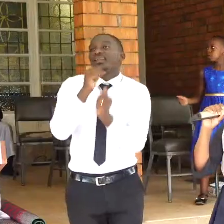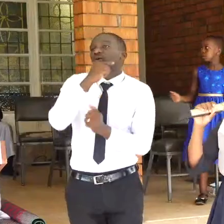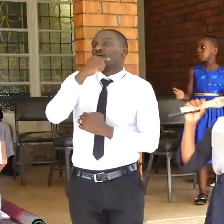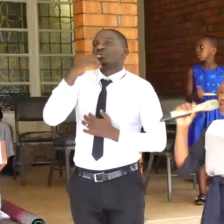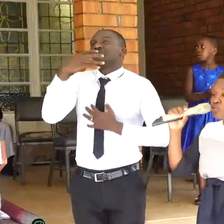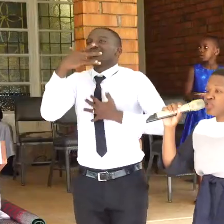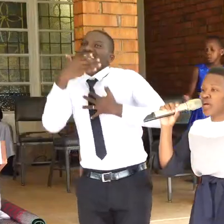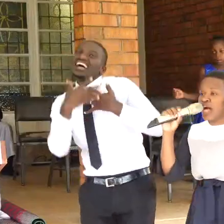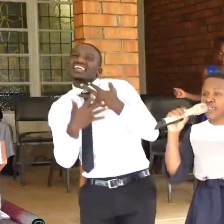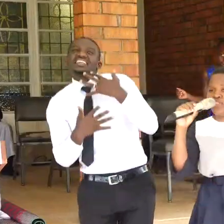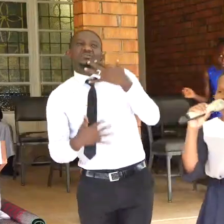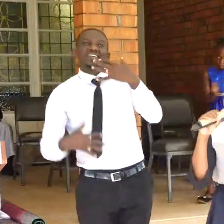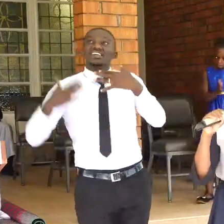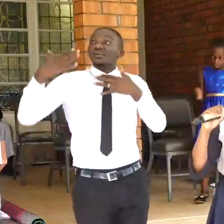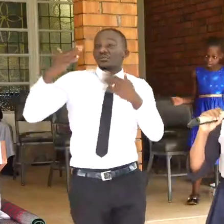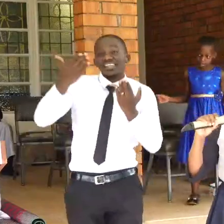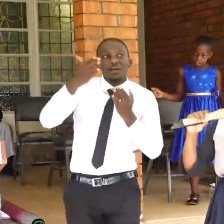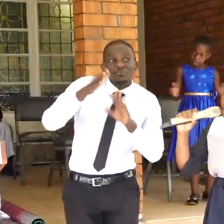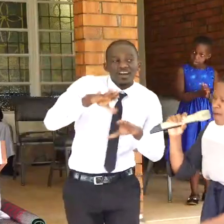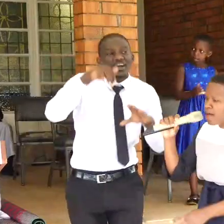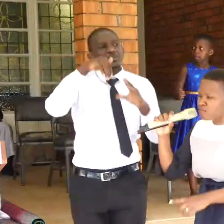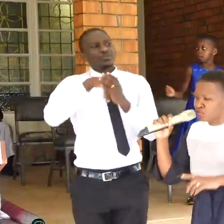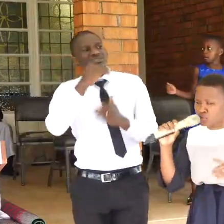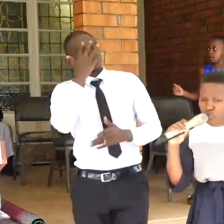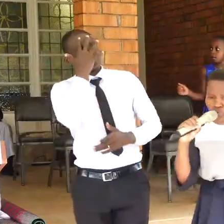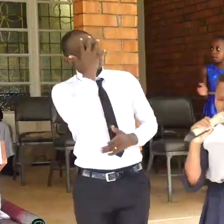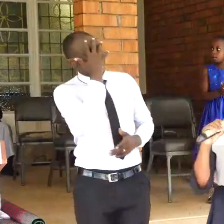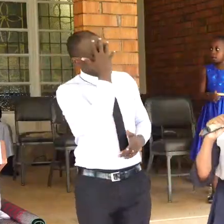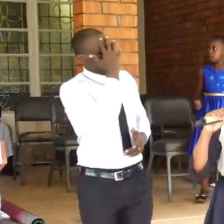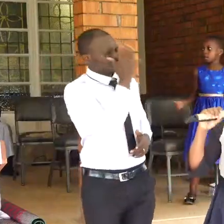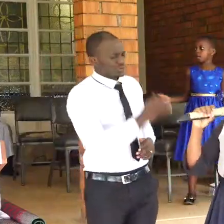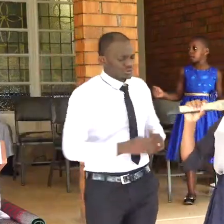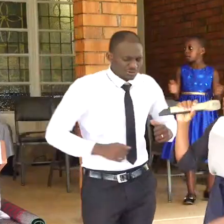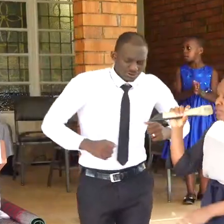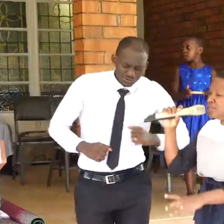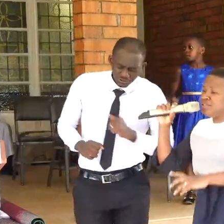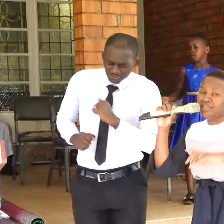Yatununula no musaigwe we afamu soni